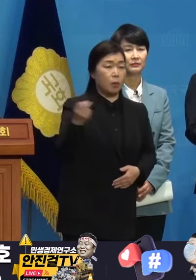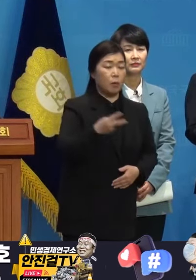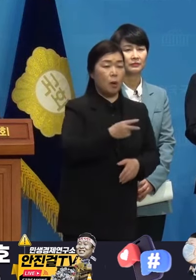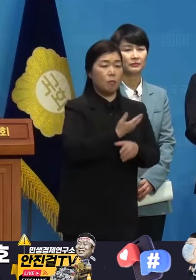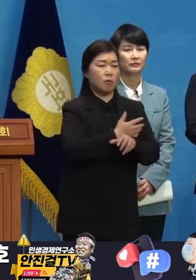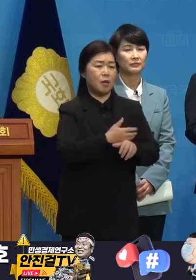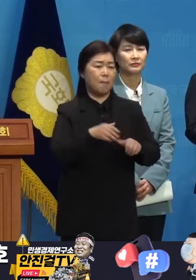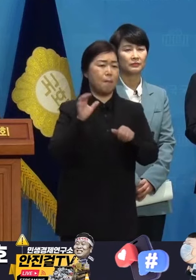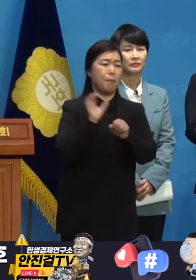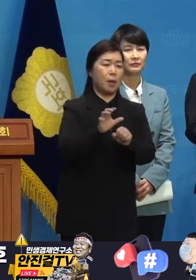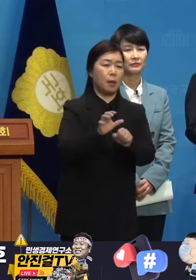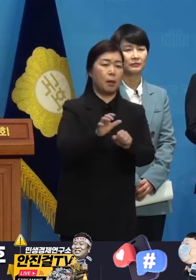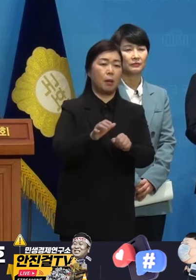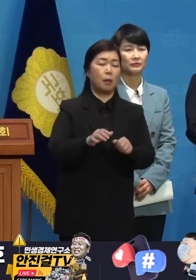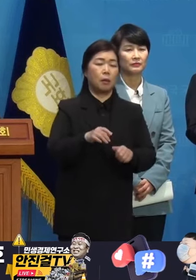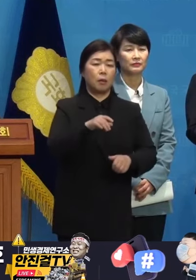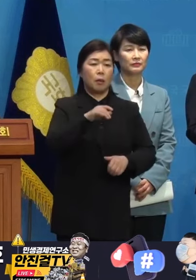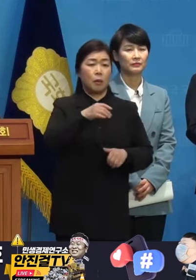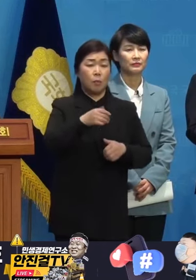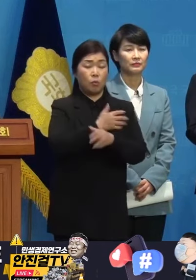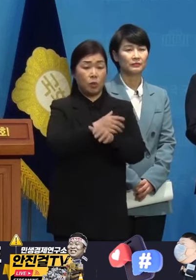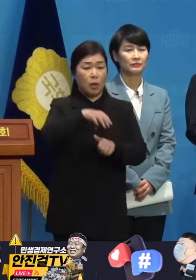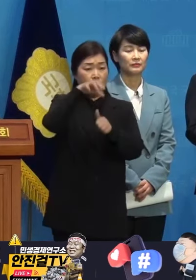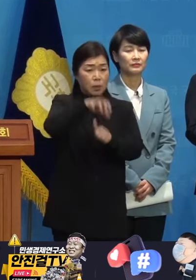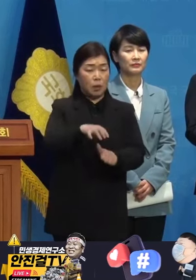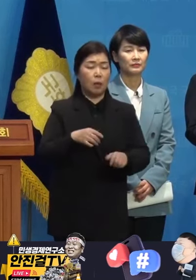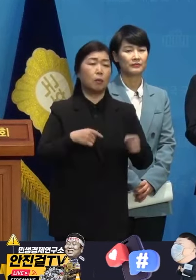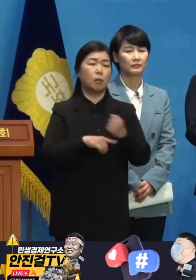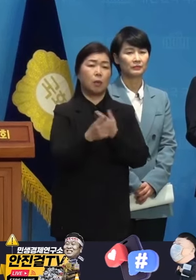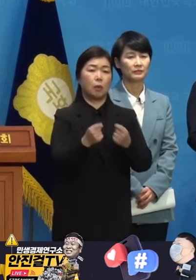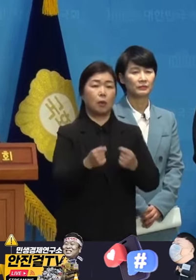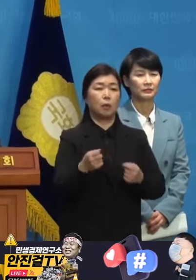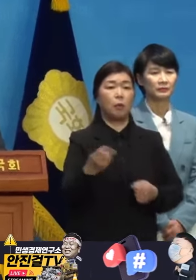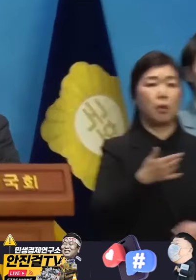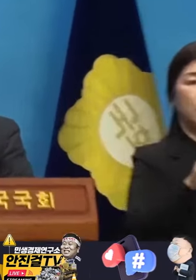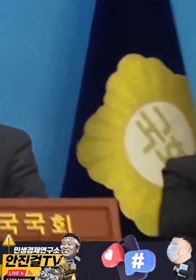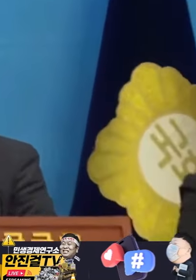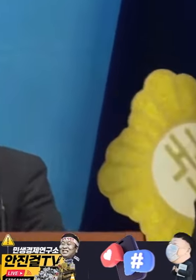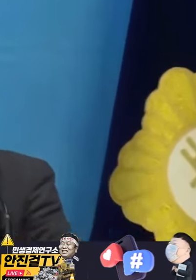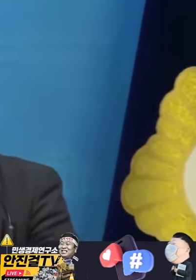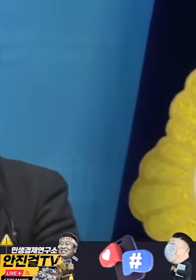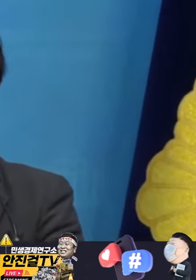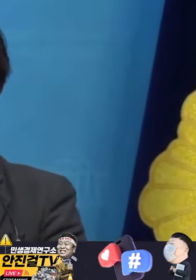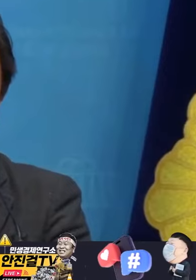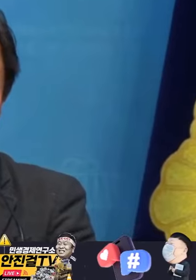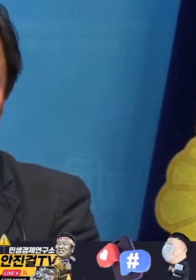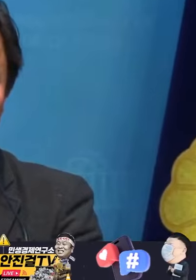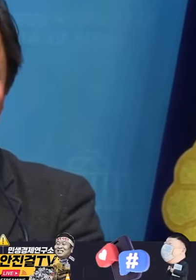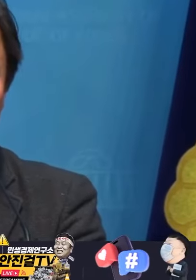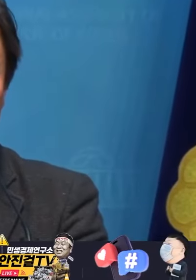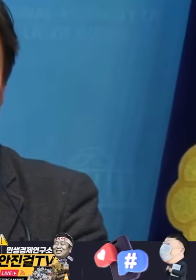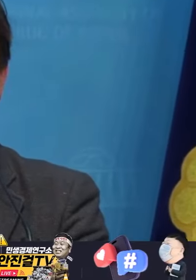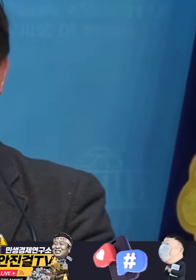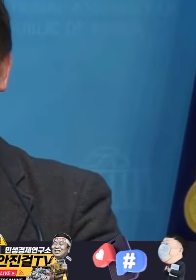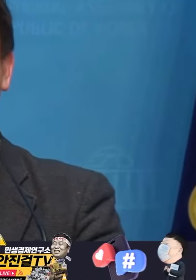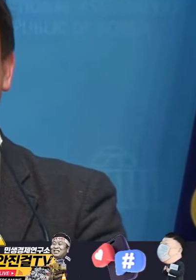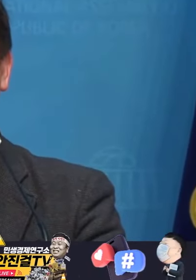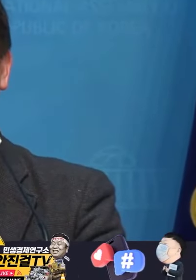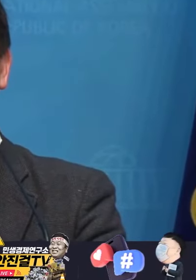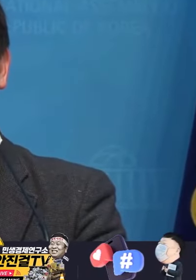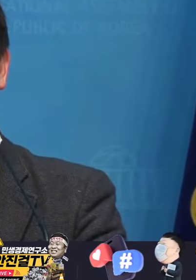풍자 틀마다 이렇게 제가 지하고 있습니다 그리고 무엇보다도 오늘 김건희 특법 제를 앞두고 있습니다 그래서